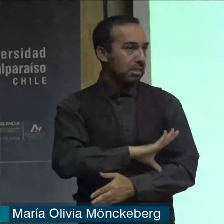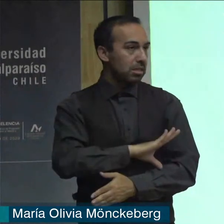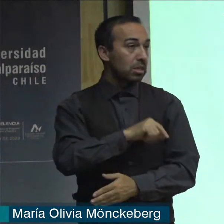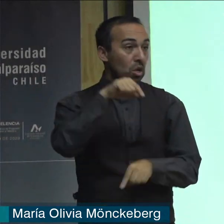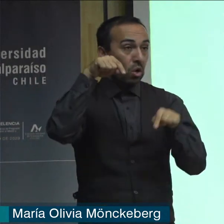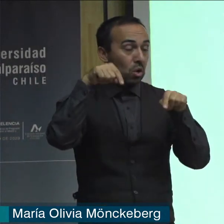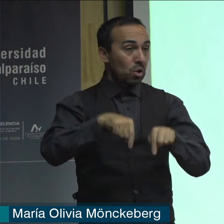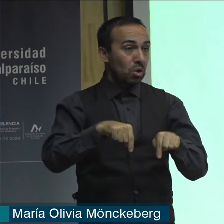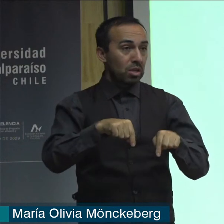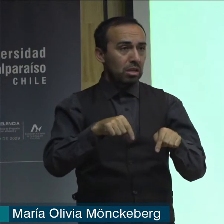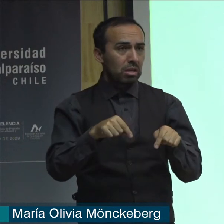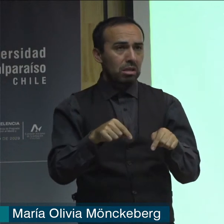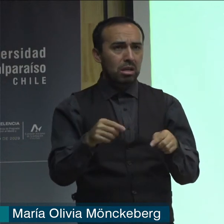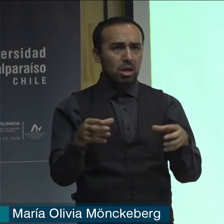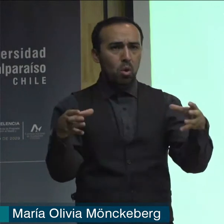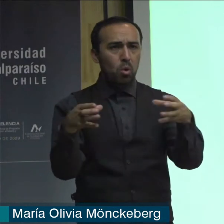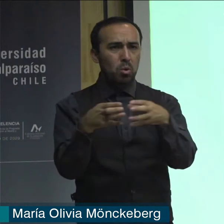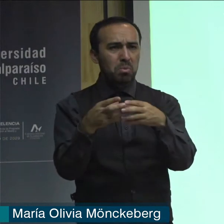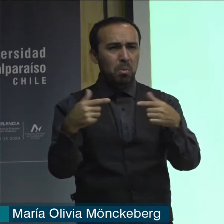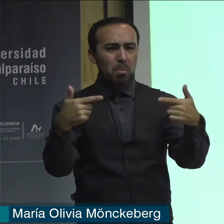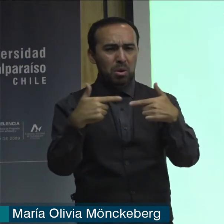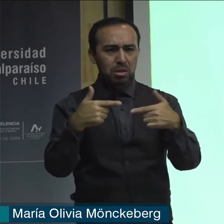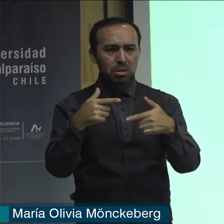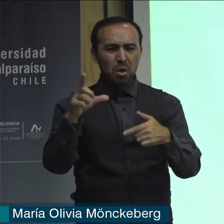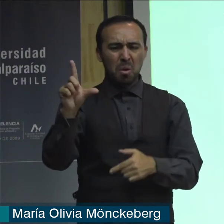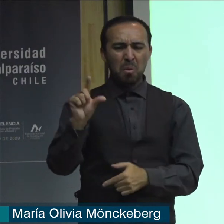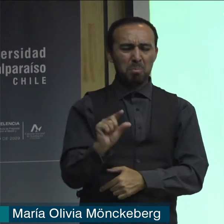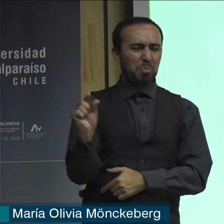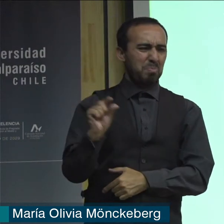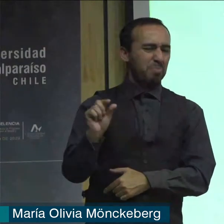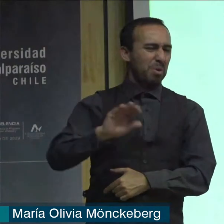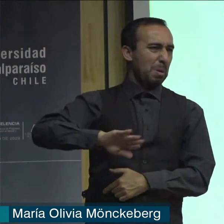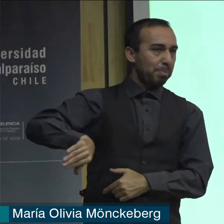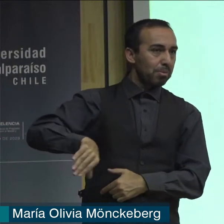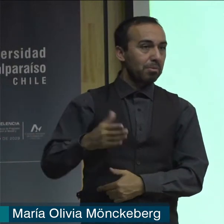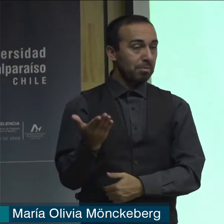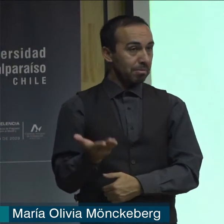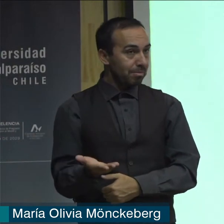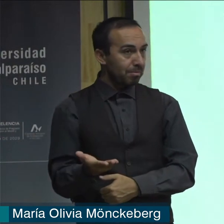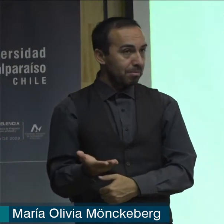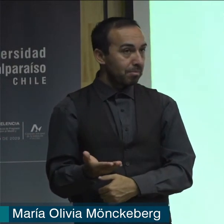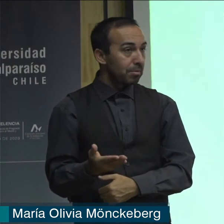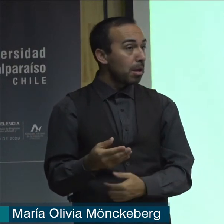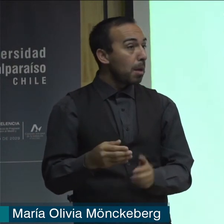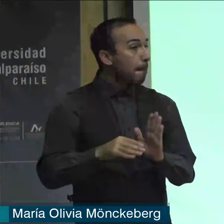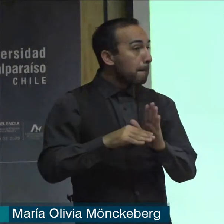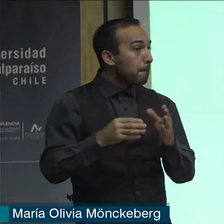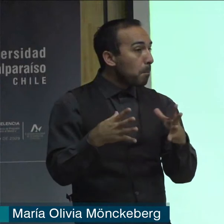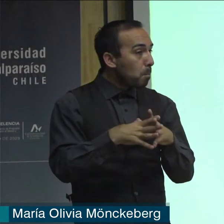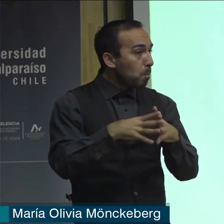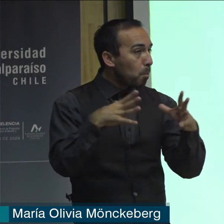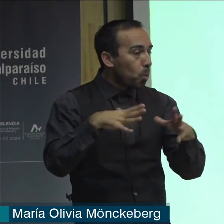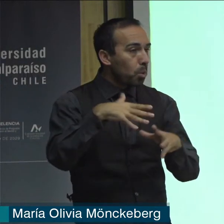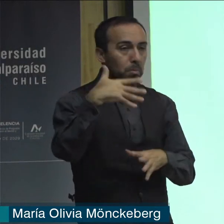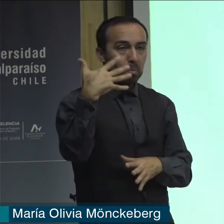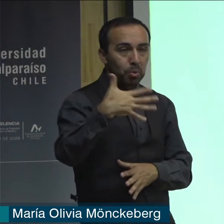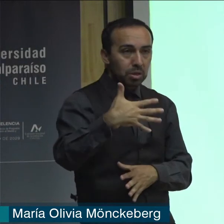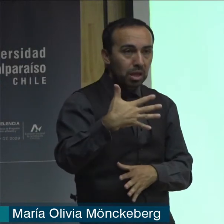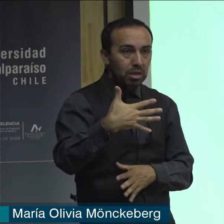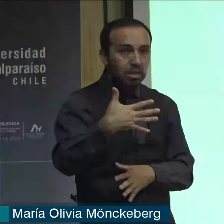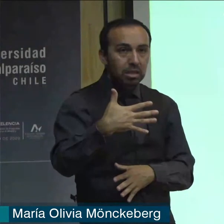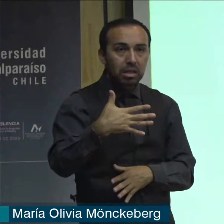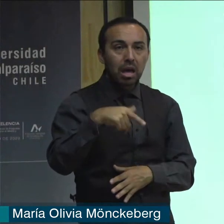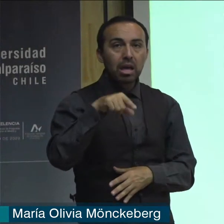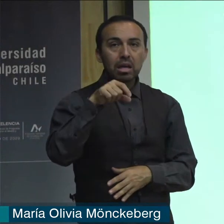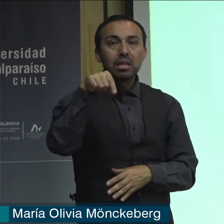debilitamiento de los partidos políticos por ejemplo más importante que nunca el aporte de entidades como